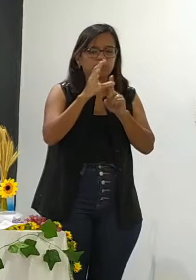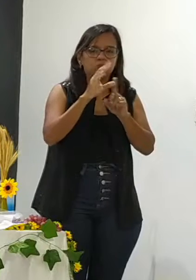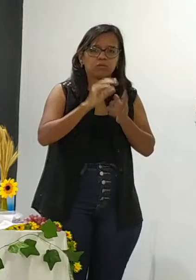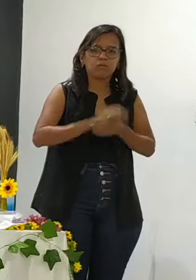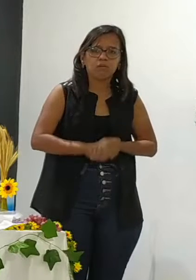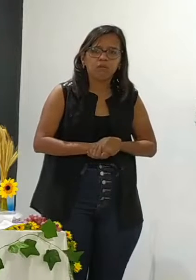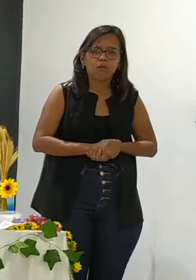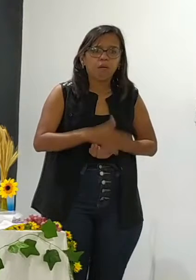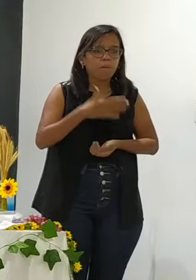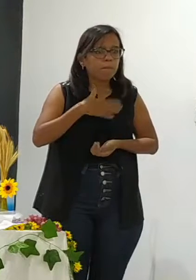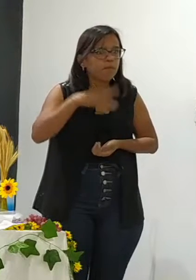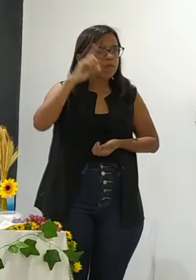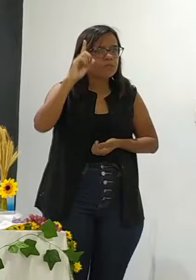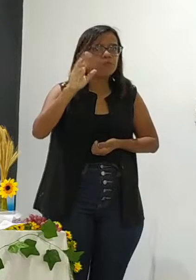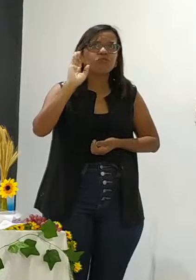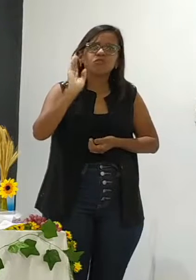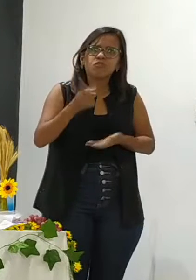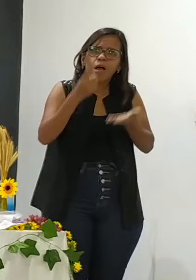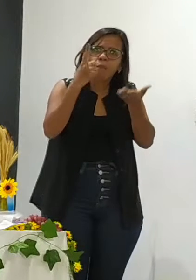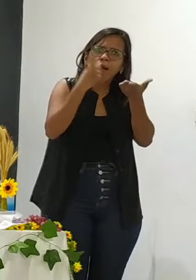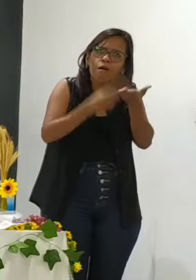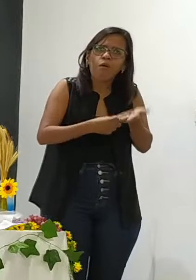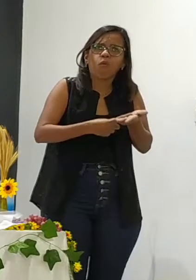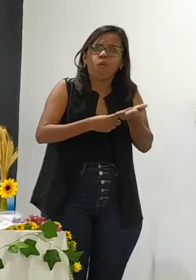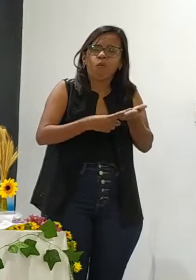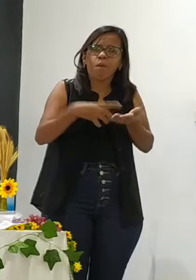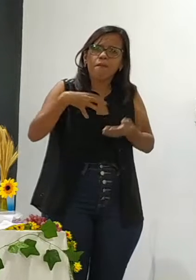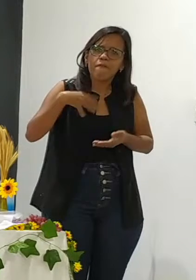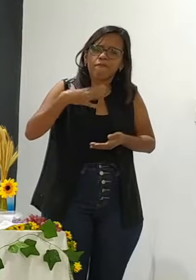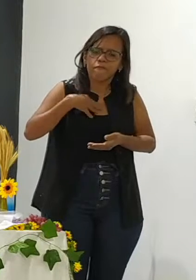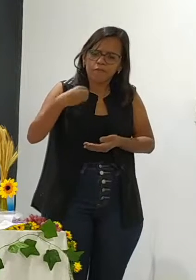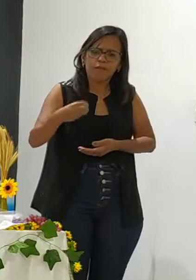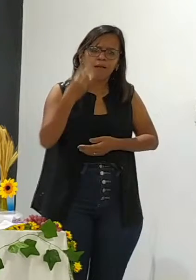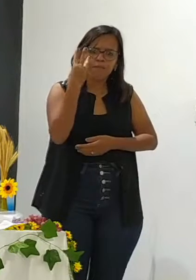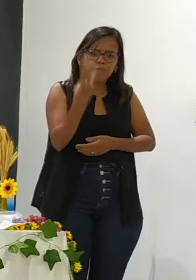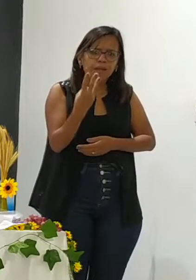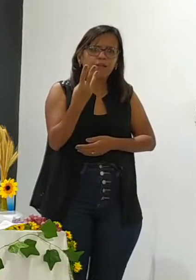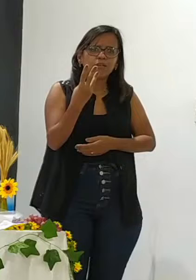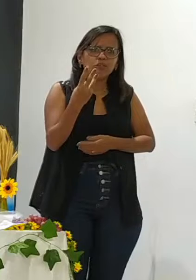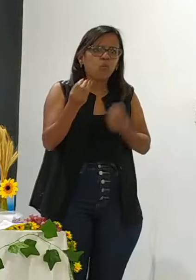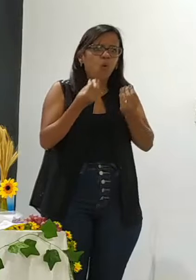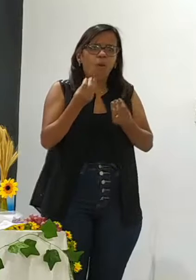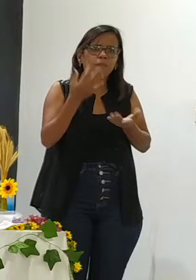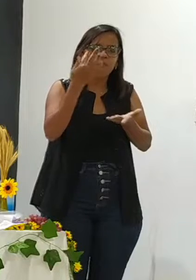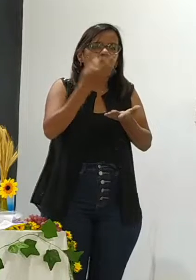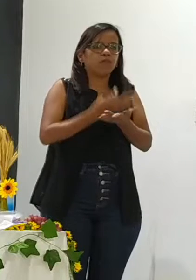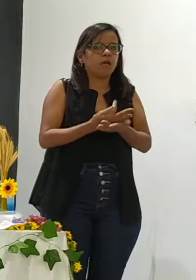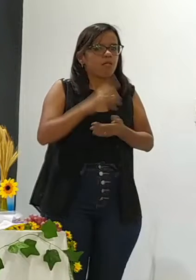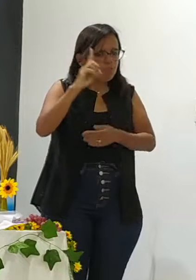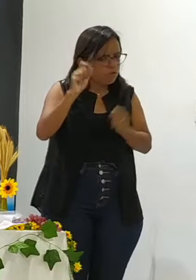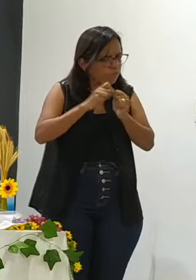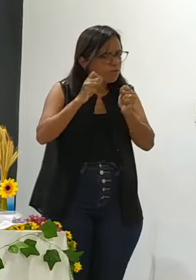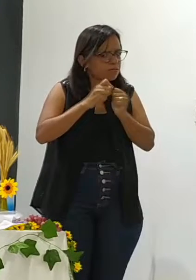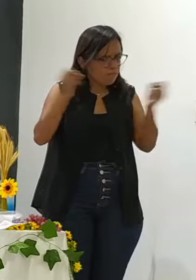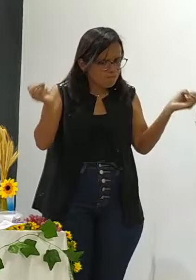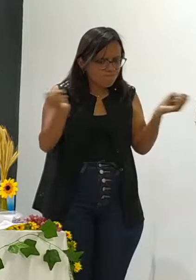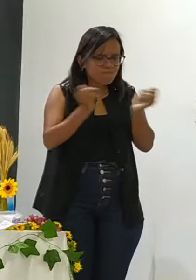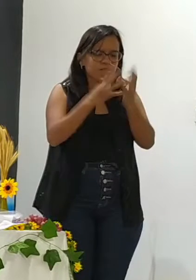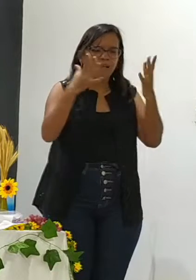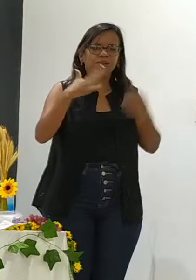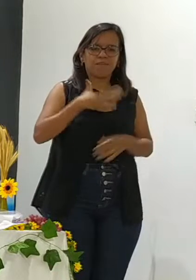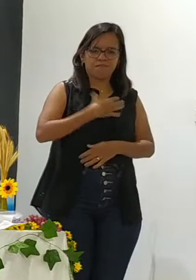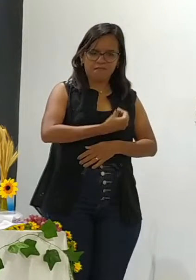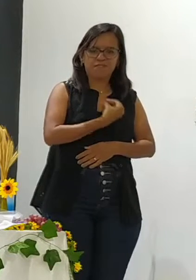meu Deus, a Letícia já marcou as 3 vezes. Como é que eu vou, gente? Eu falei, Deus vai operar lá um milagre na minha vida. Lá